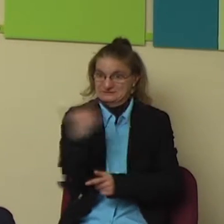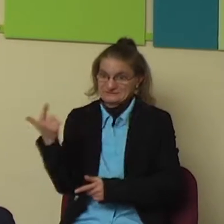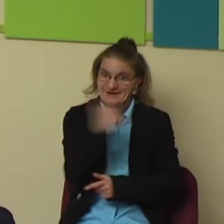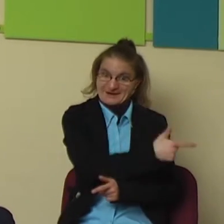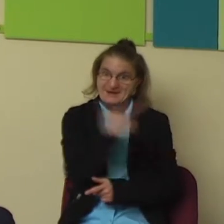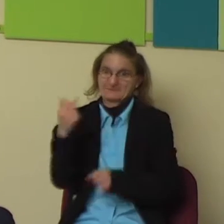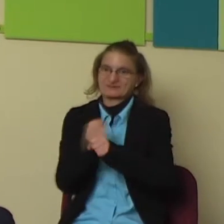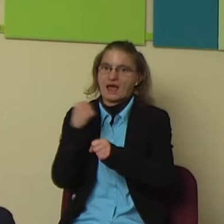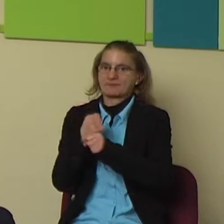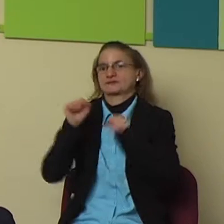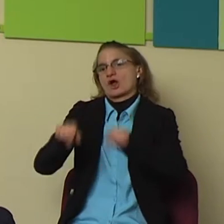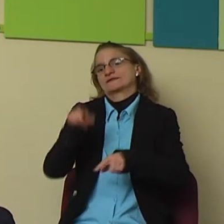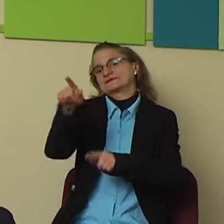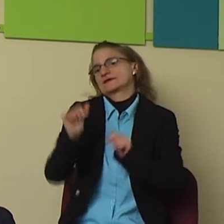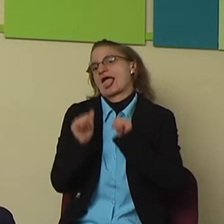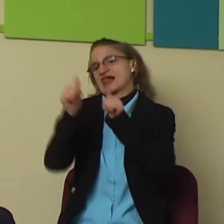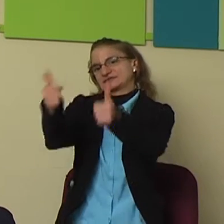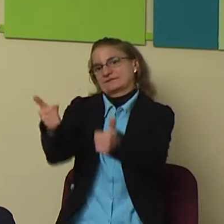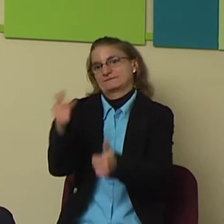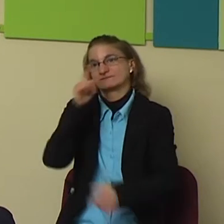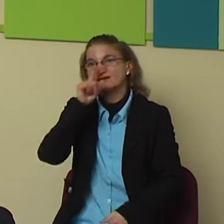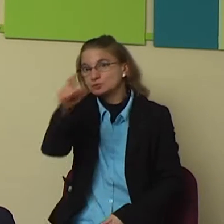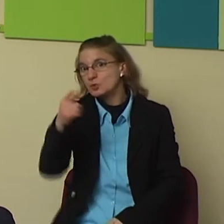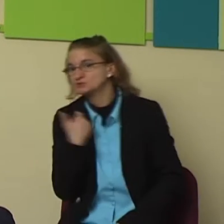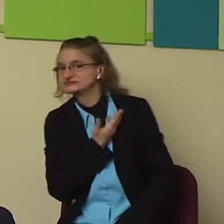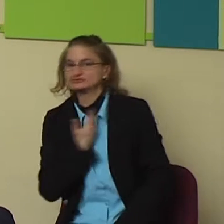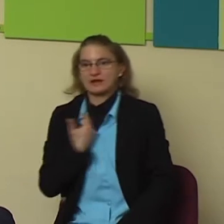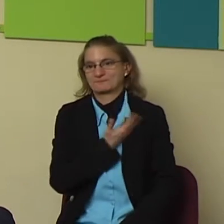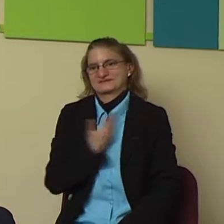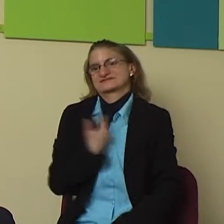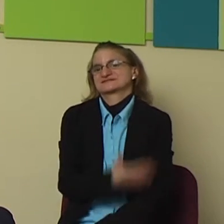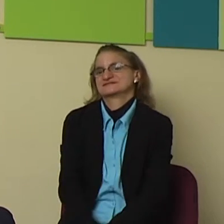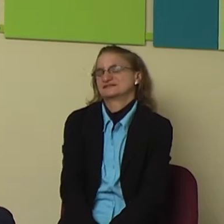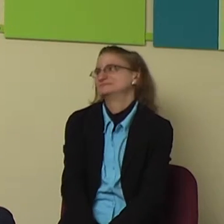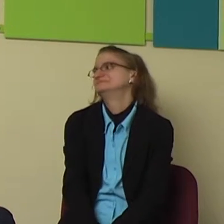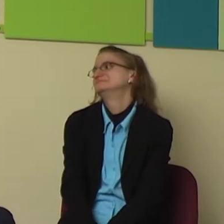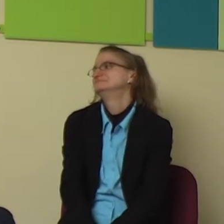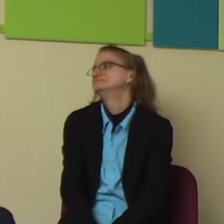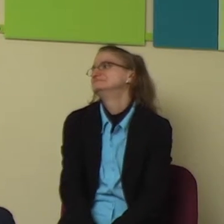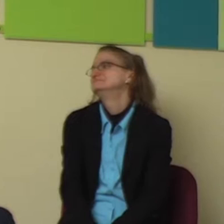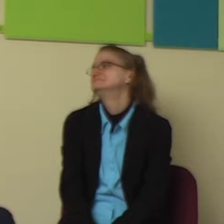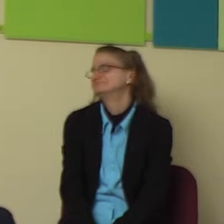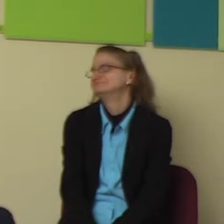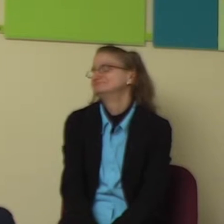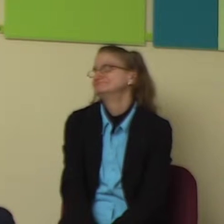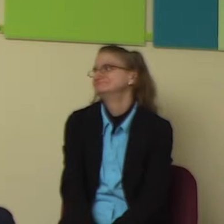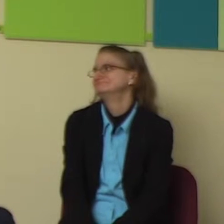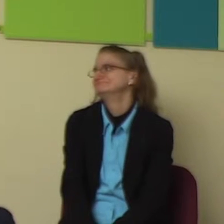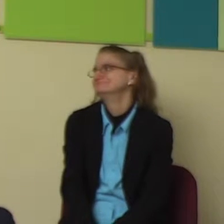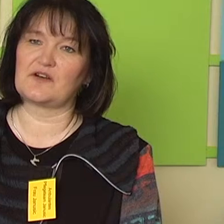Taten vorher besuchen und kann Kontakt aufnehmen und die helfen einem, wenn man da Probleme hat und eine Unsicherheit. Wir hatten